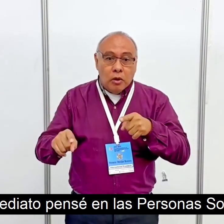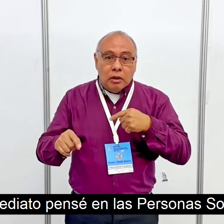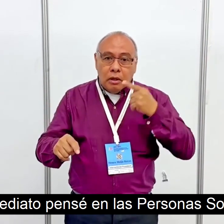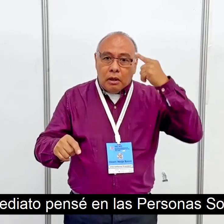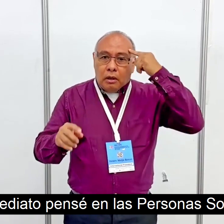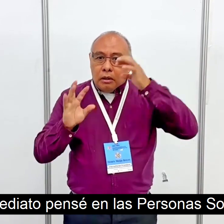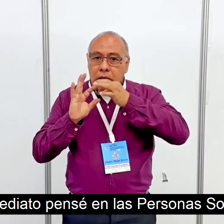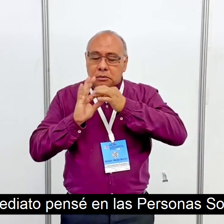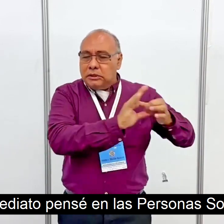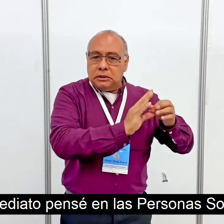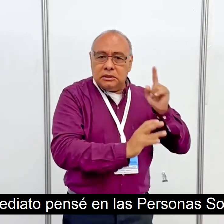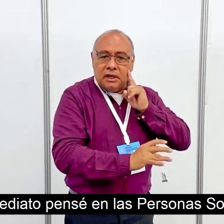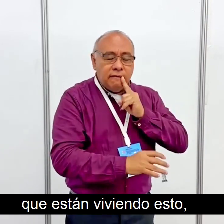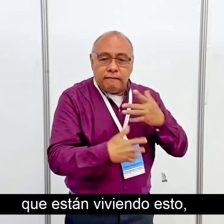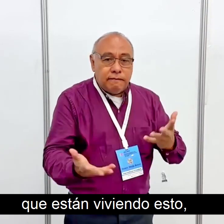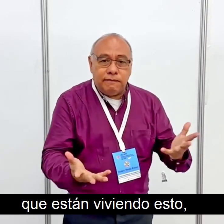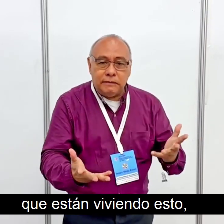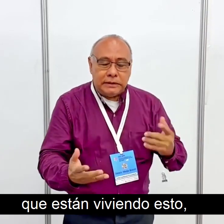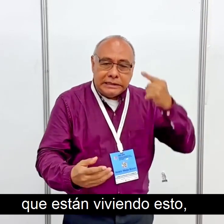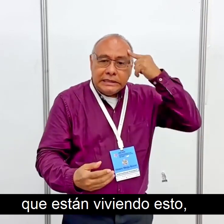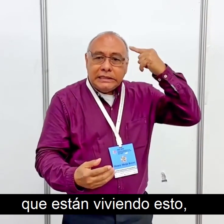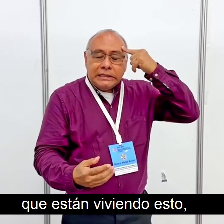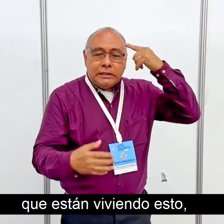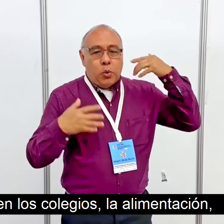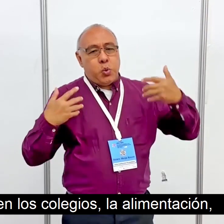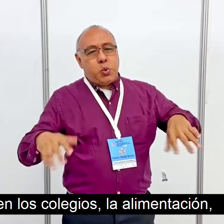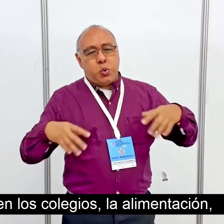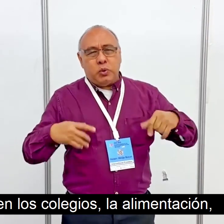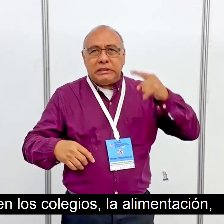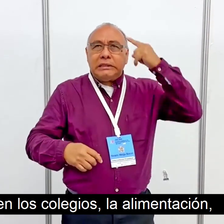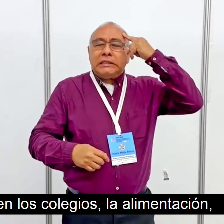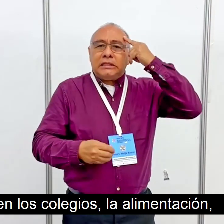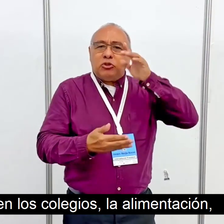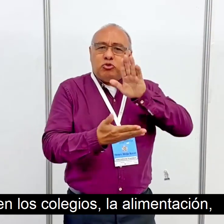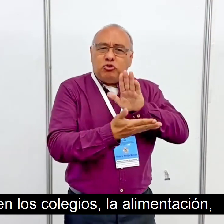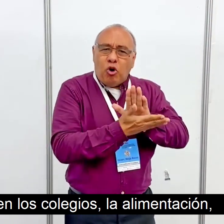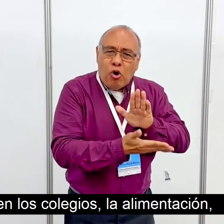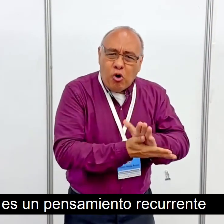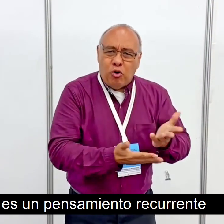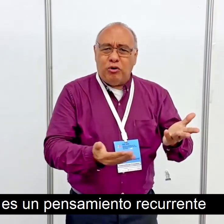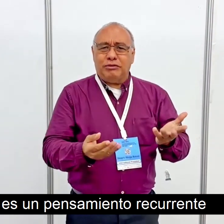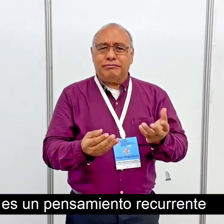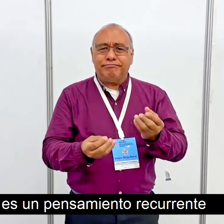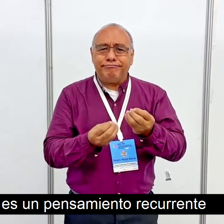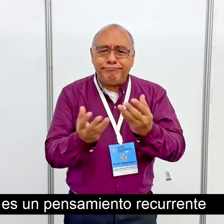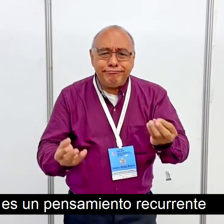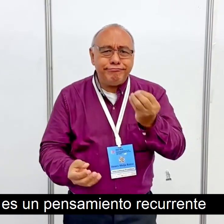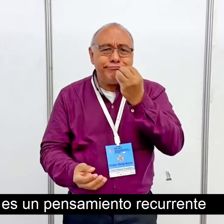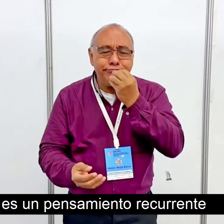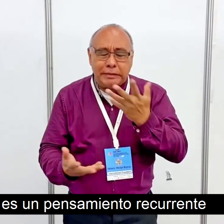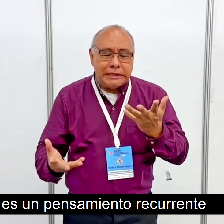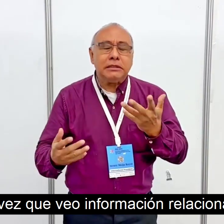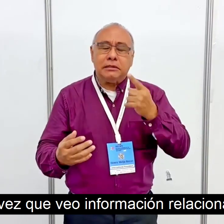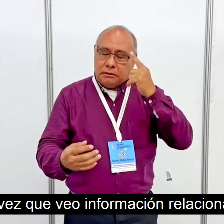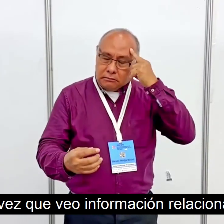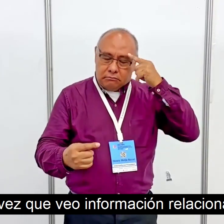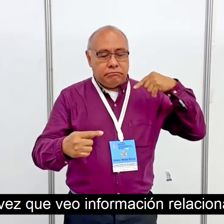pensé en las personas sordas que están viviendo esto. En los colegios, la alimentación, es un pensamiento recurrente cada vez que veo